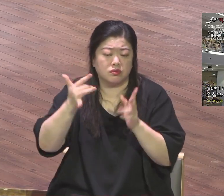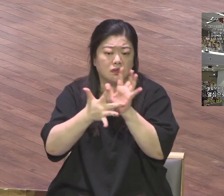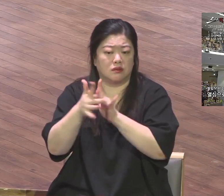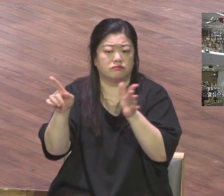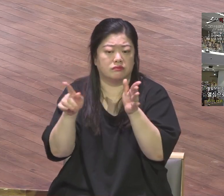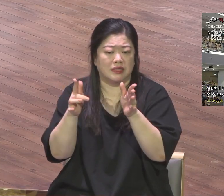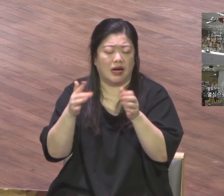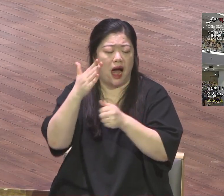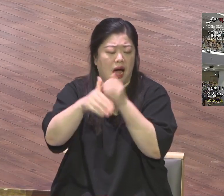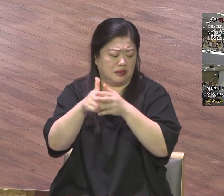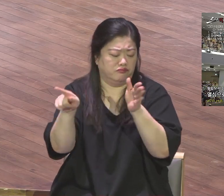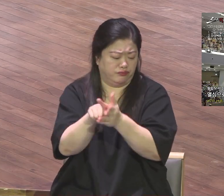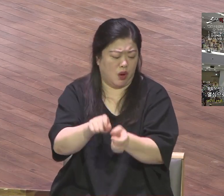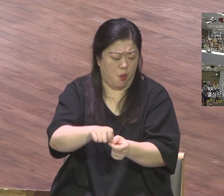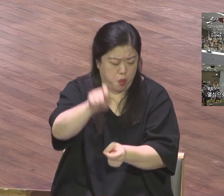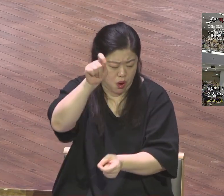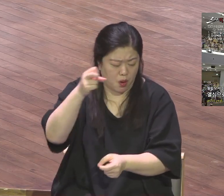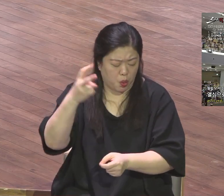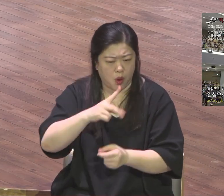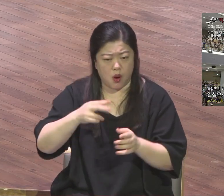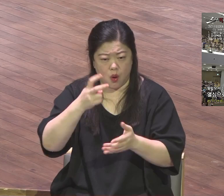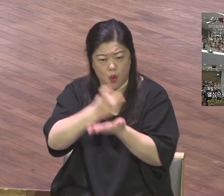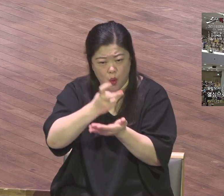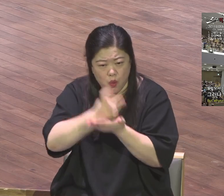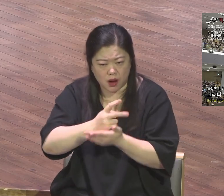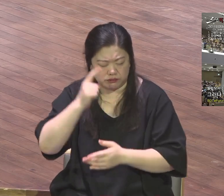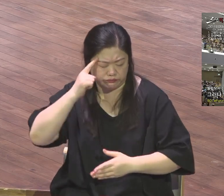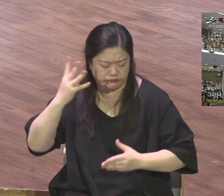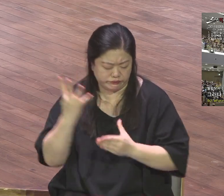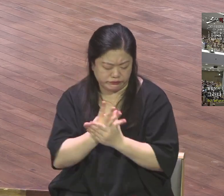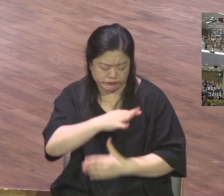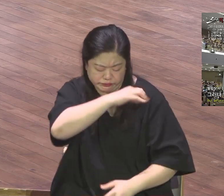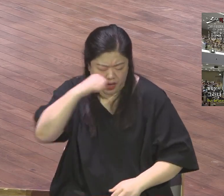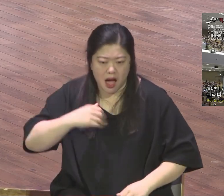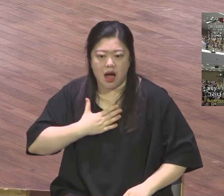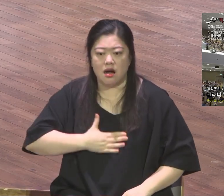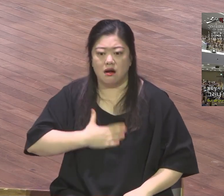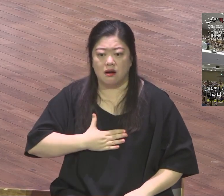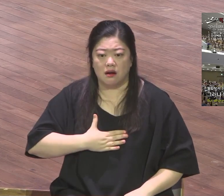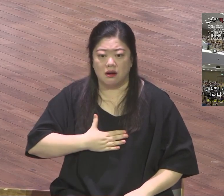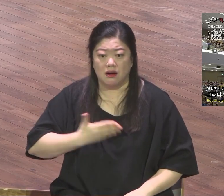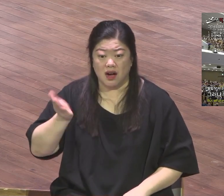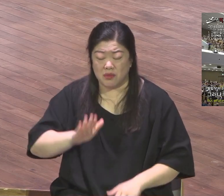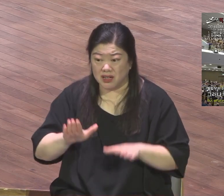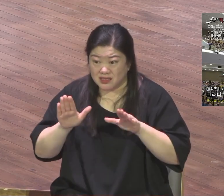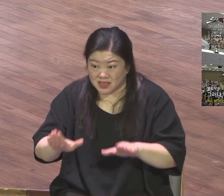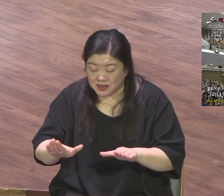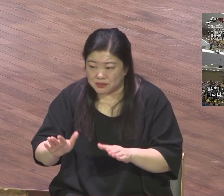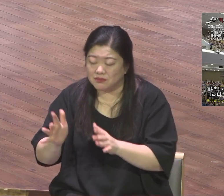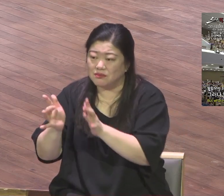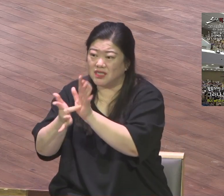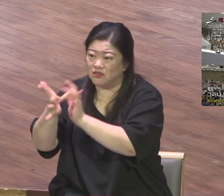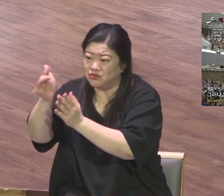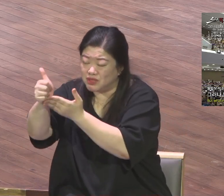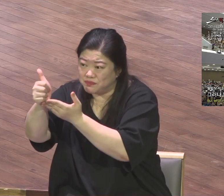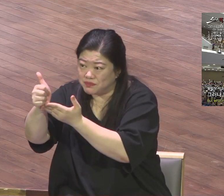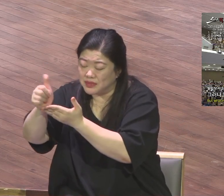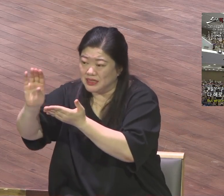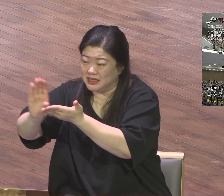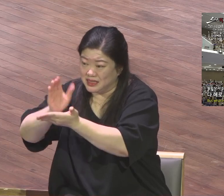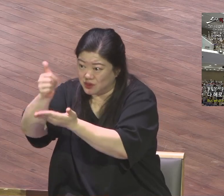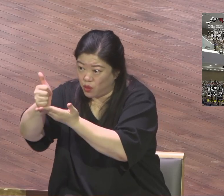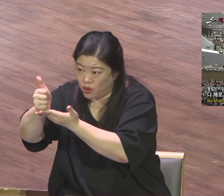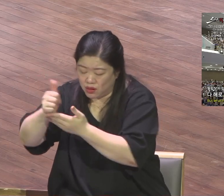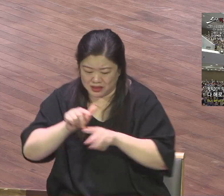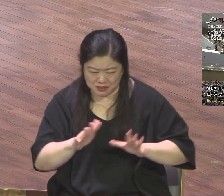열심으로는 교회를 박해하고 율법의 의로는 흠이 없는 자라. 그러나 무엇이든지 내게 유익하다는 것을 내가 그리스도를